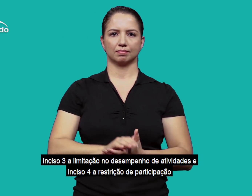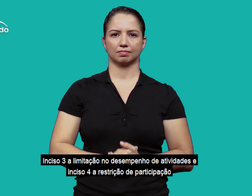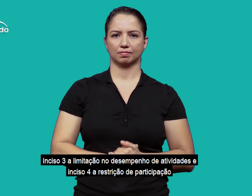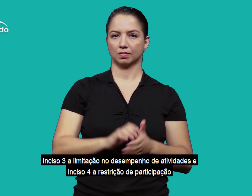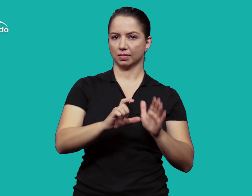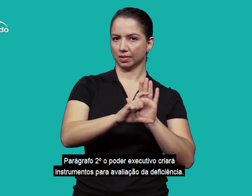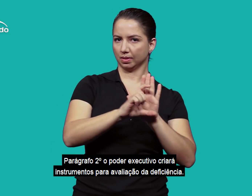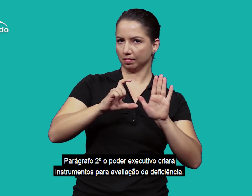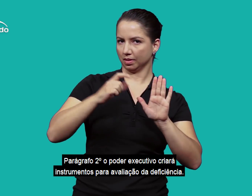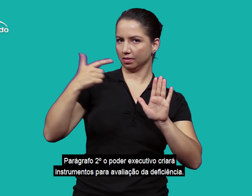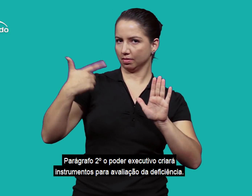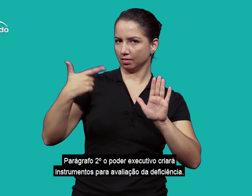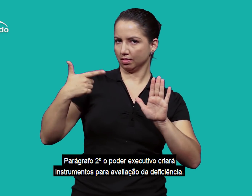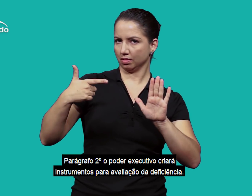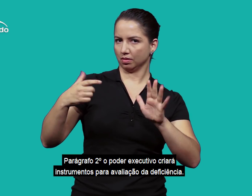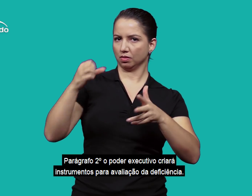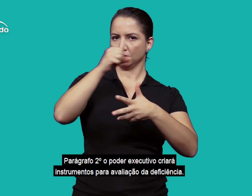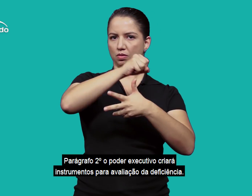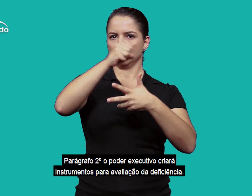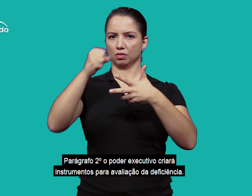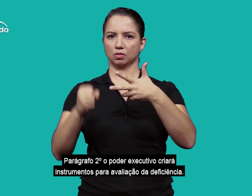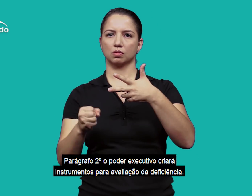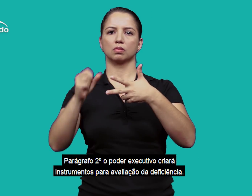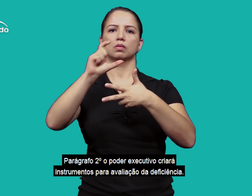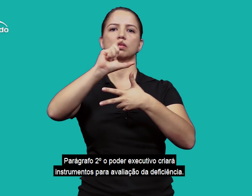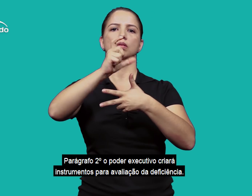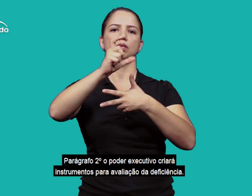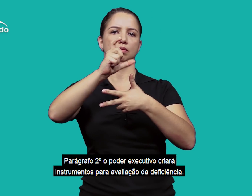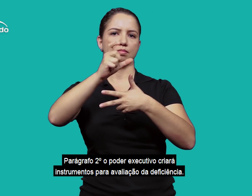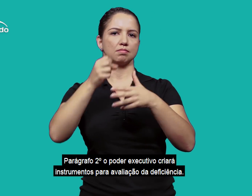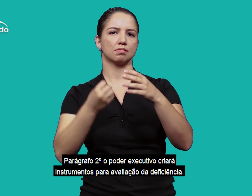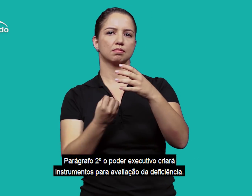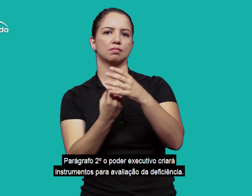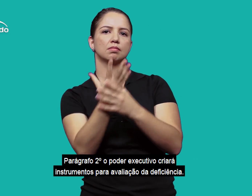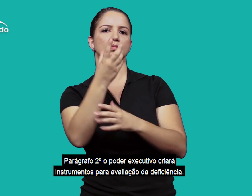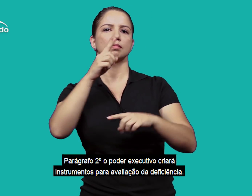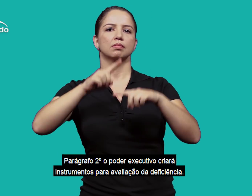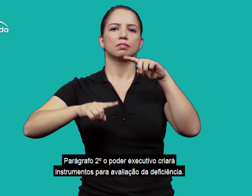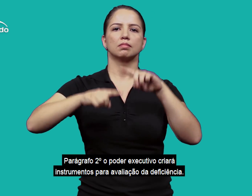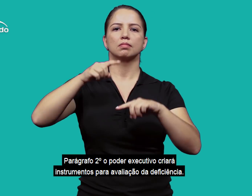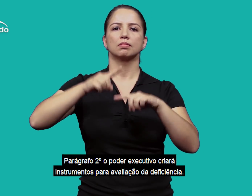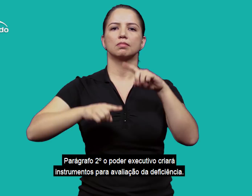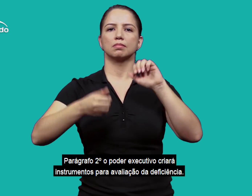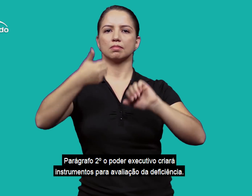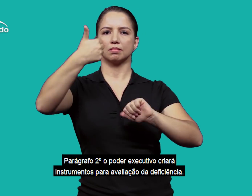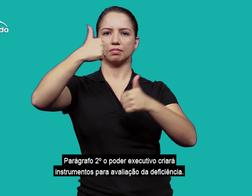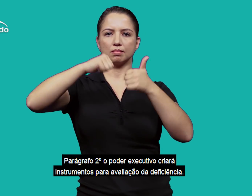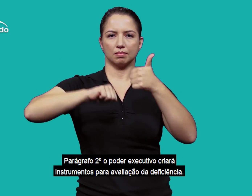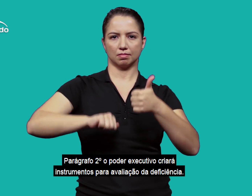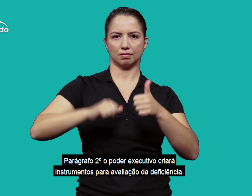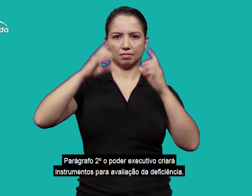parágrafo 2º o poder executivo criará instrumentos para avaliação da eficiência